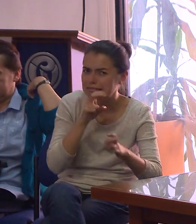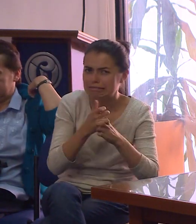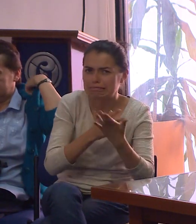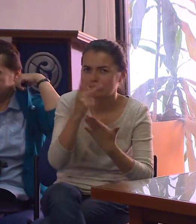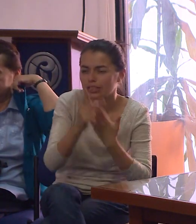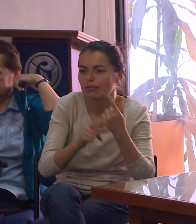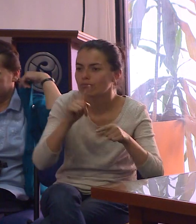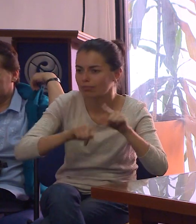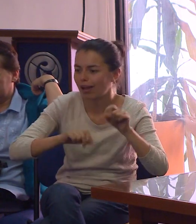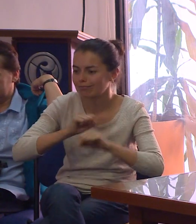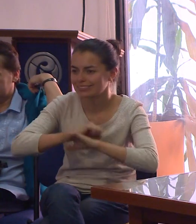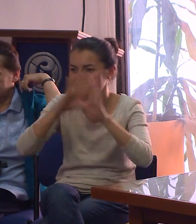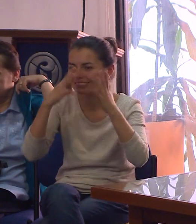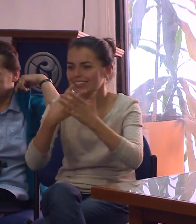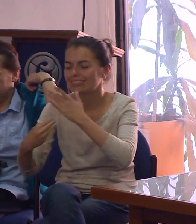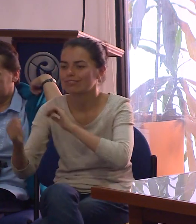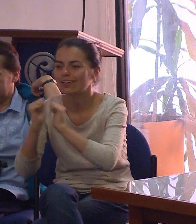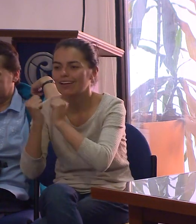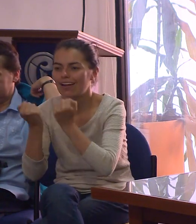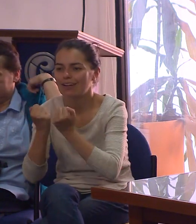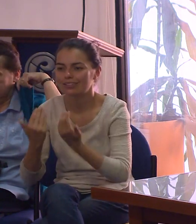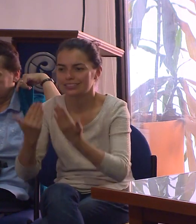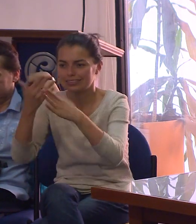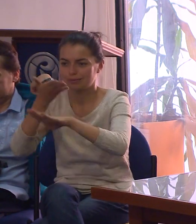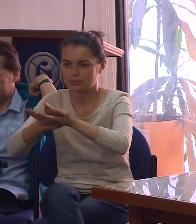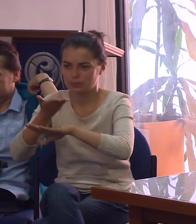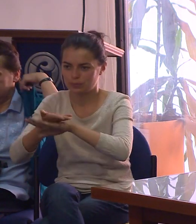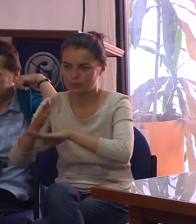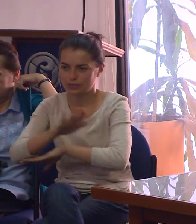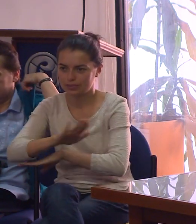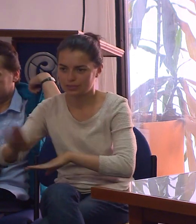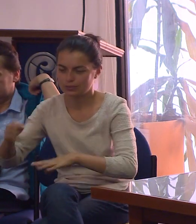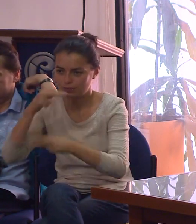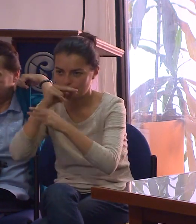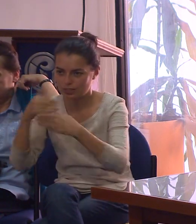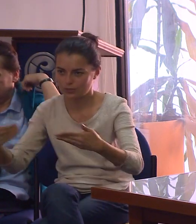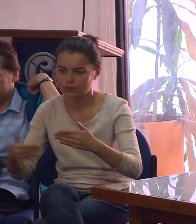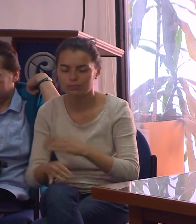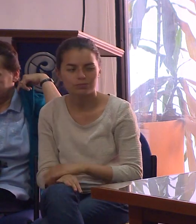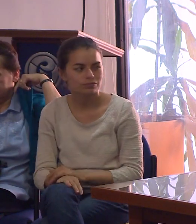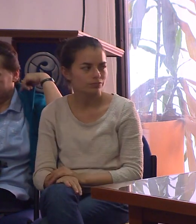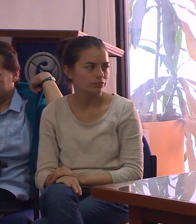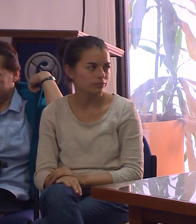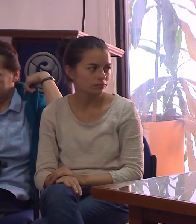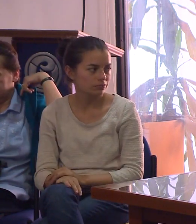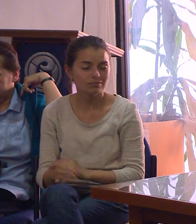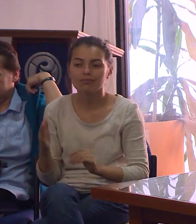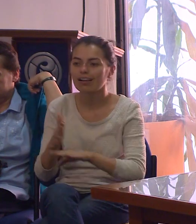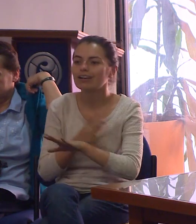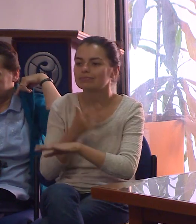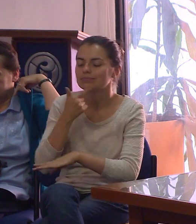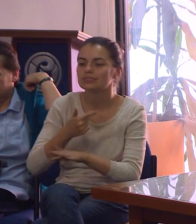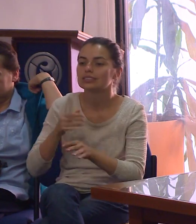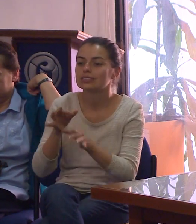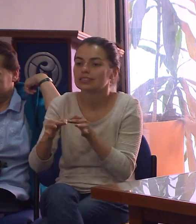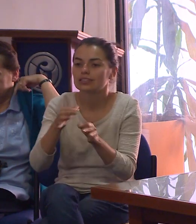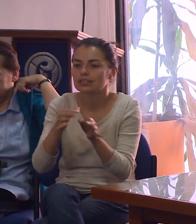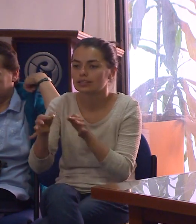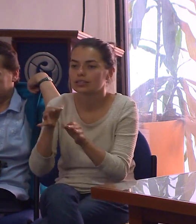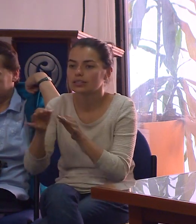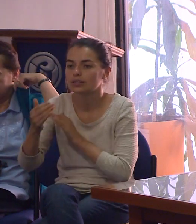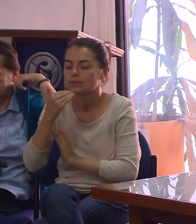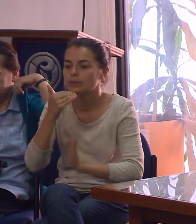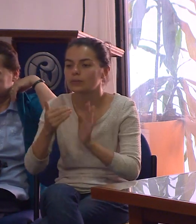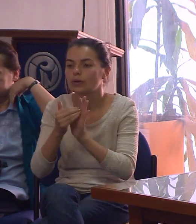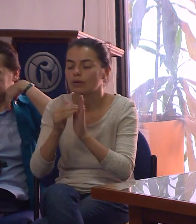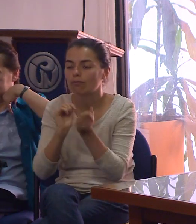cabo. De igual manera, digamos, en contextos rurales, lo que hablaba ahorita, el tema de la transformación